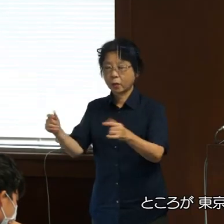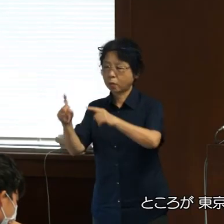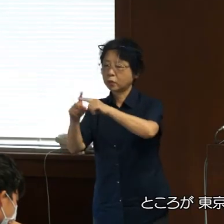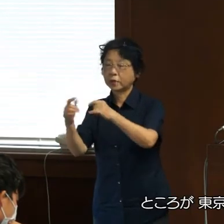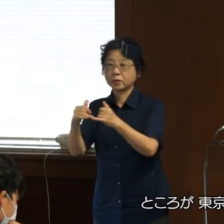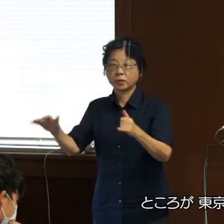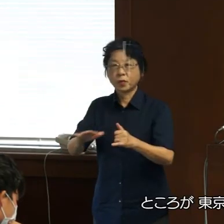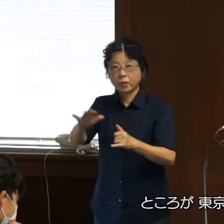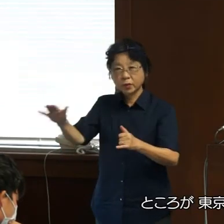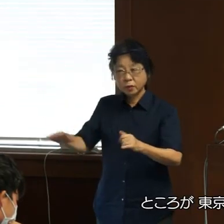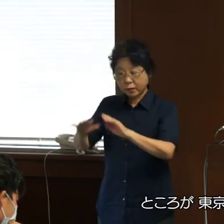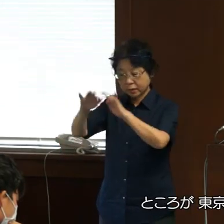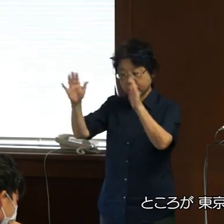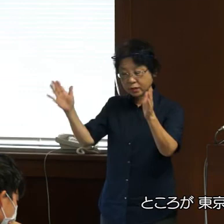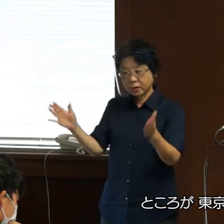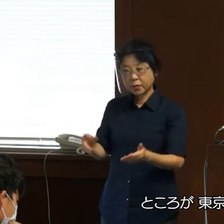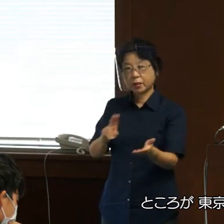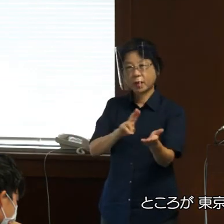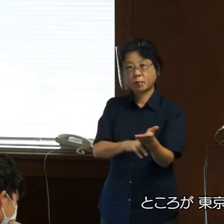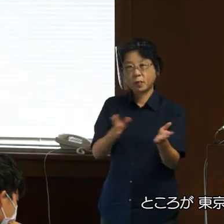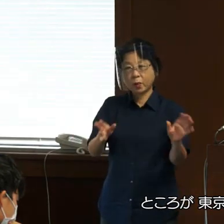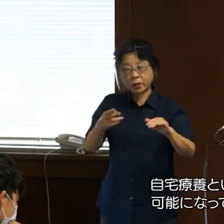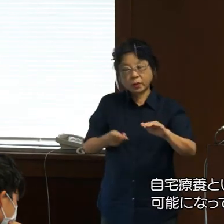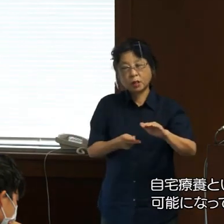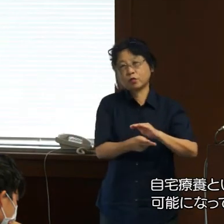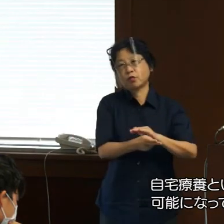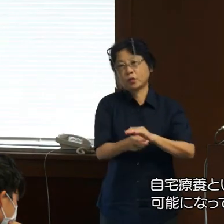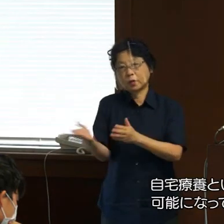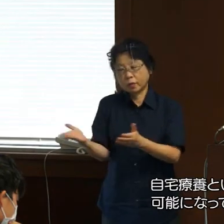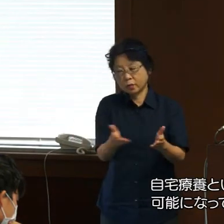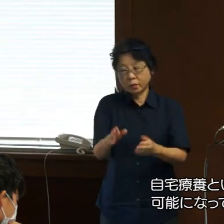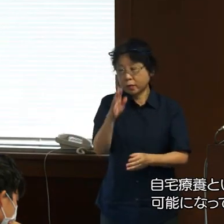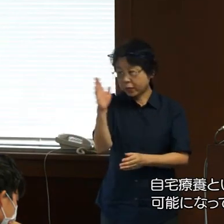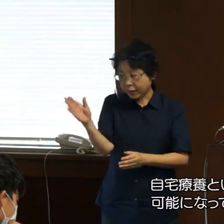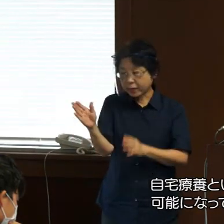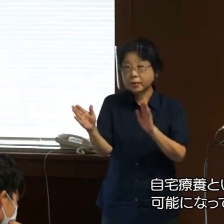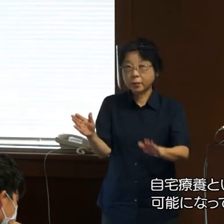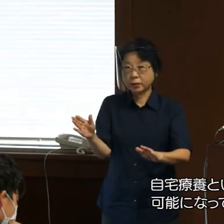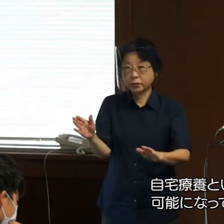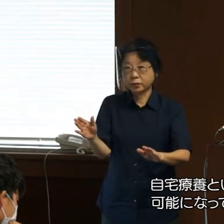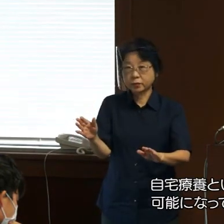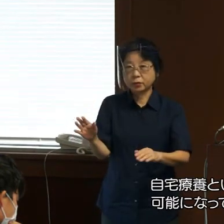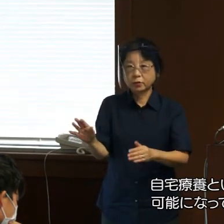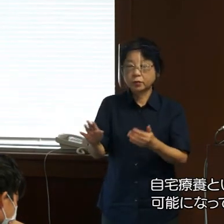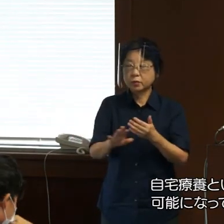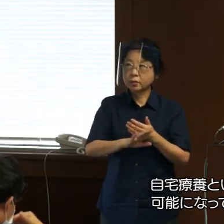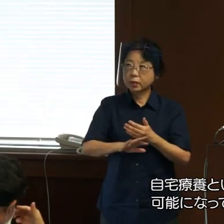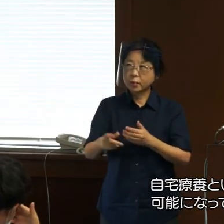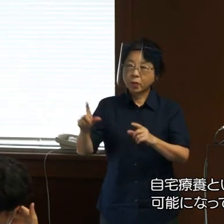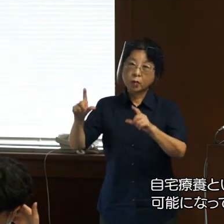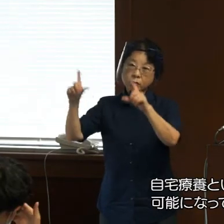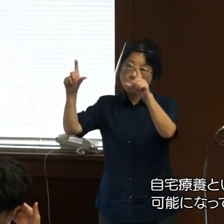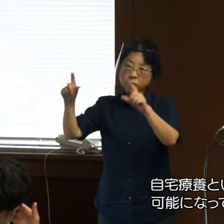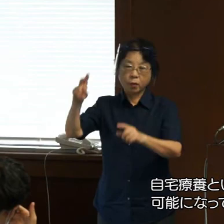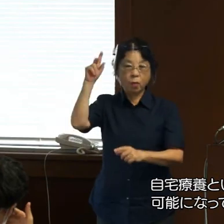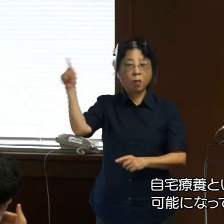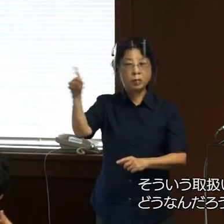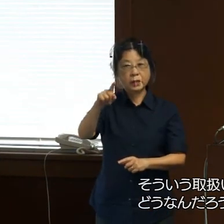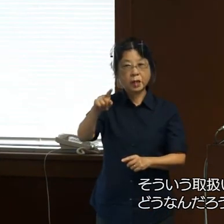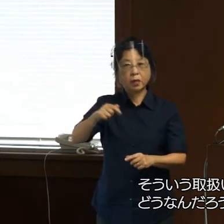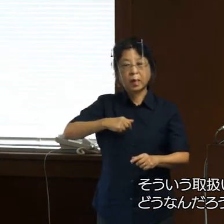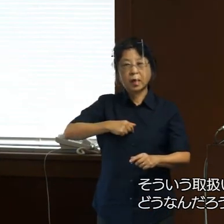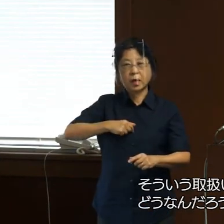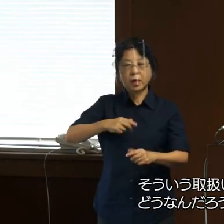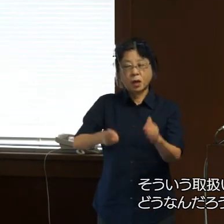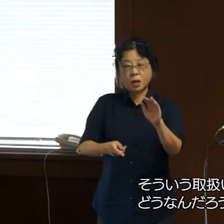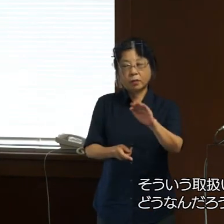が東京や大阪や福岡さんは自宅療養ということが可能になっているわけですから、